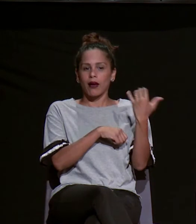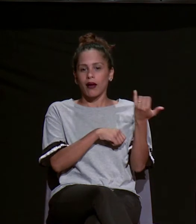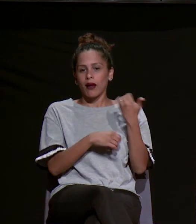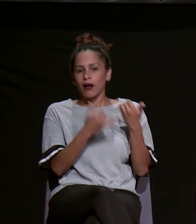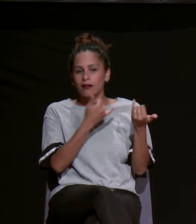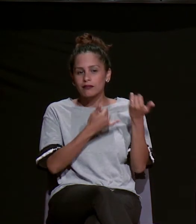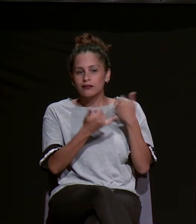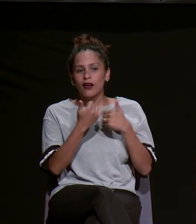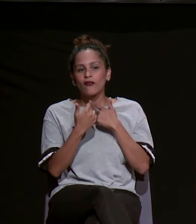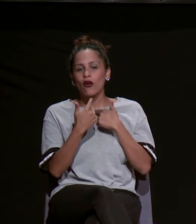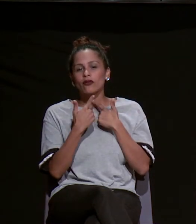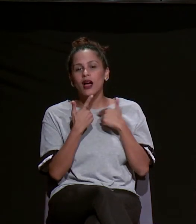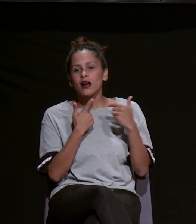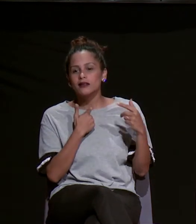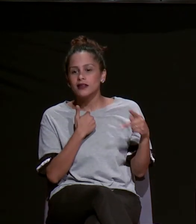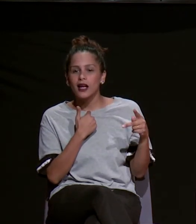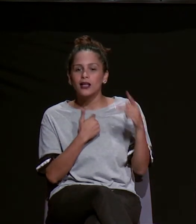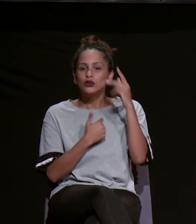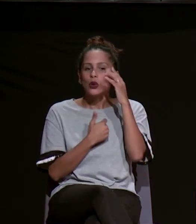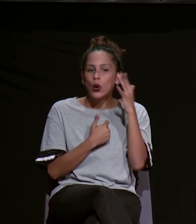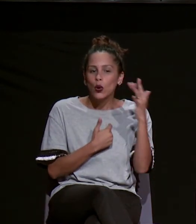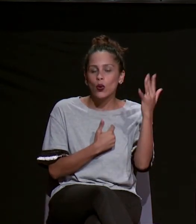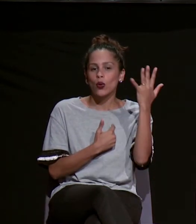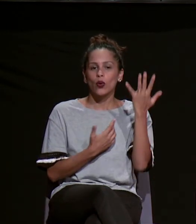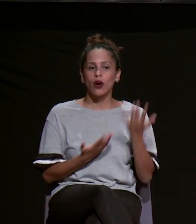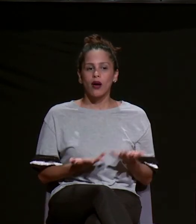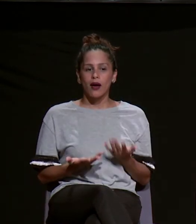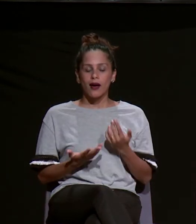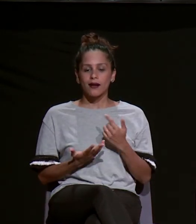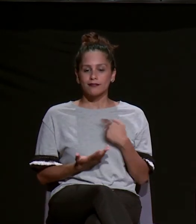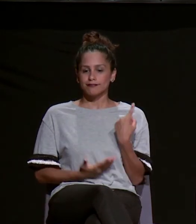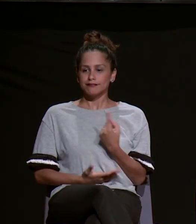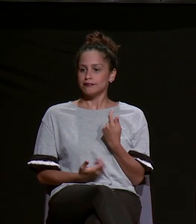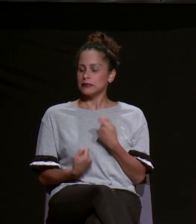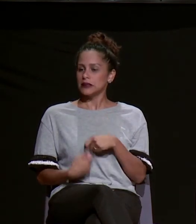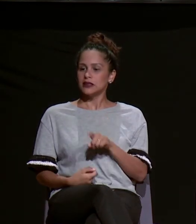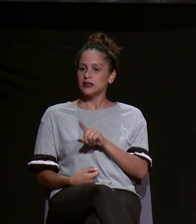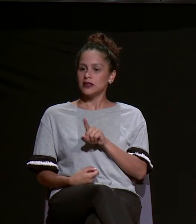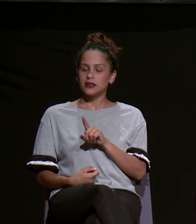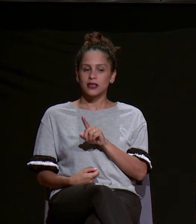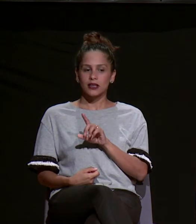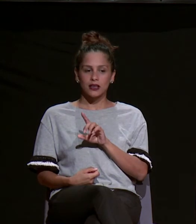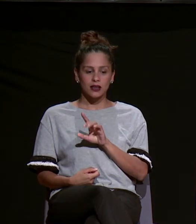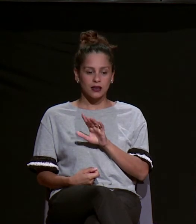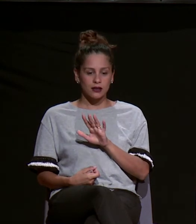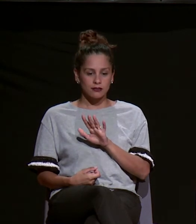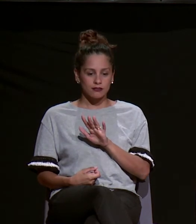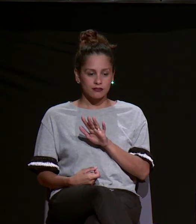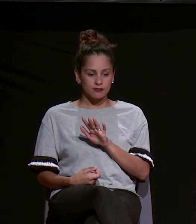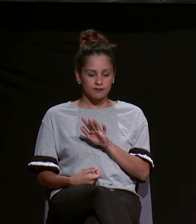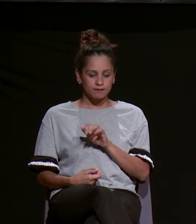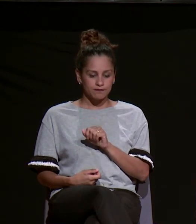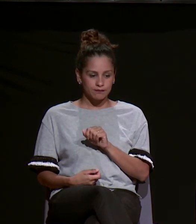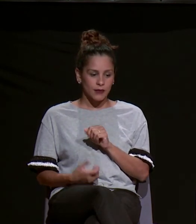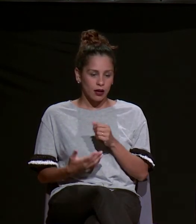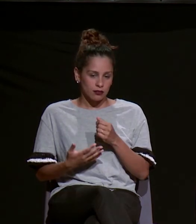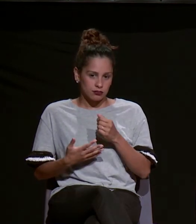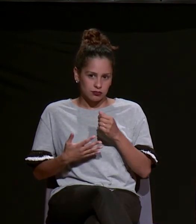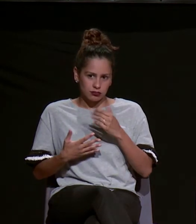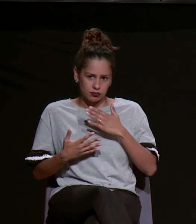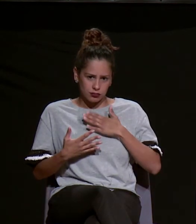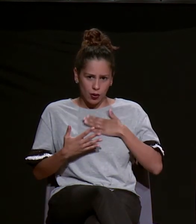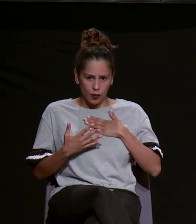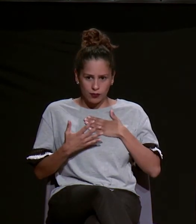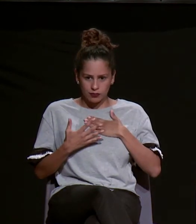E se a gente talvez não precisa ficar... Bom, eu estou dizendo isso de uma perspectiva